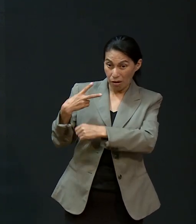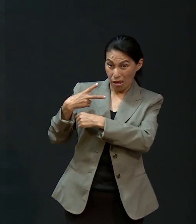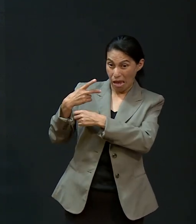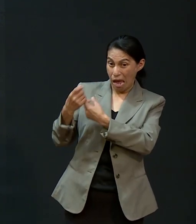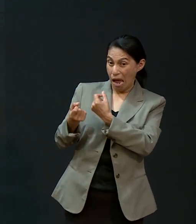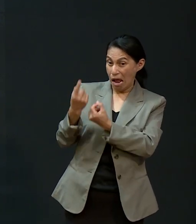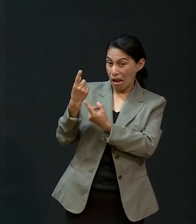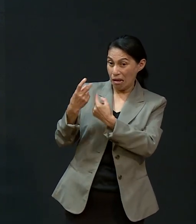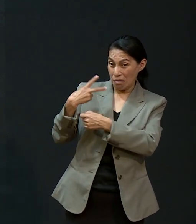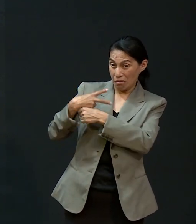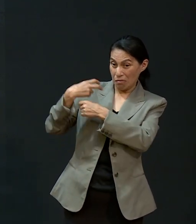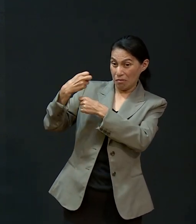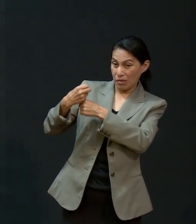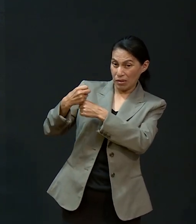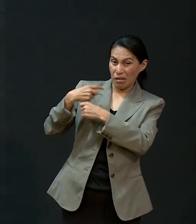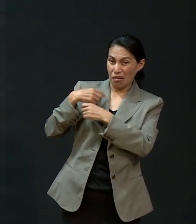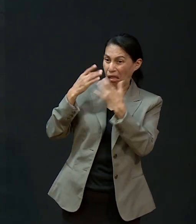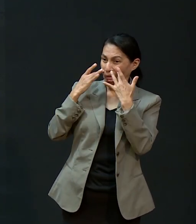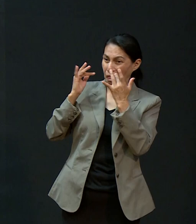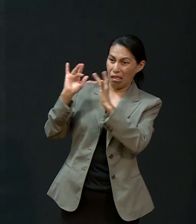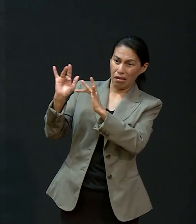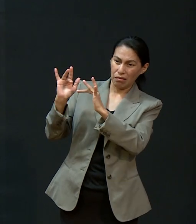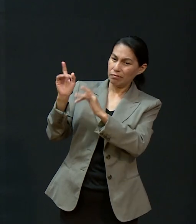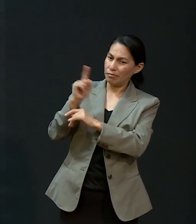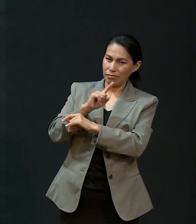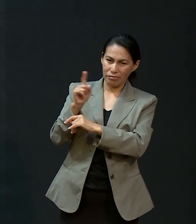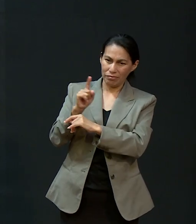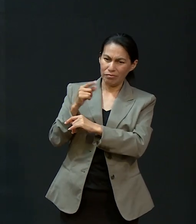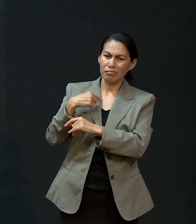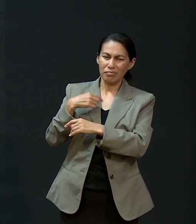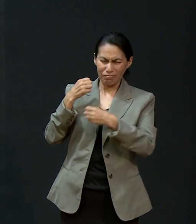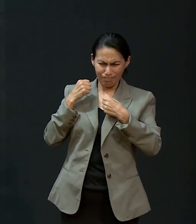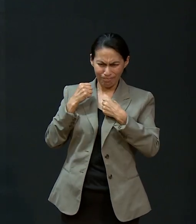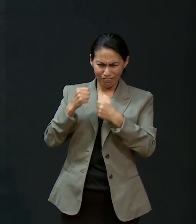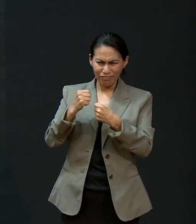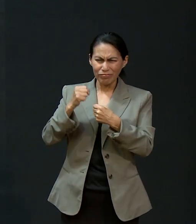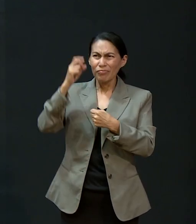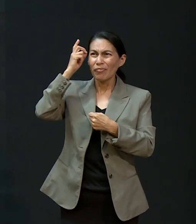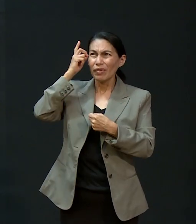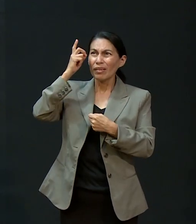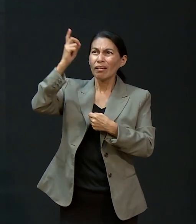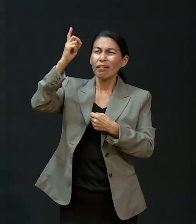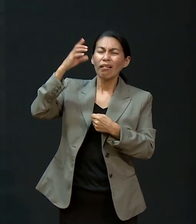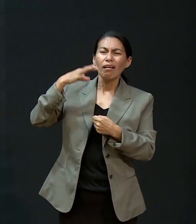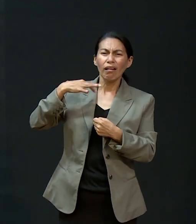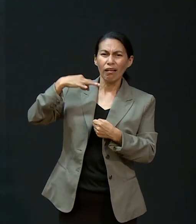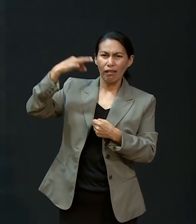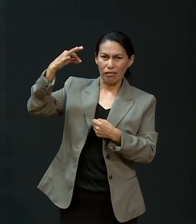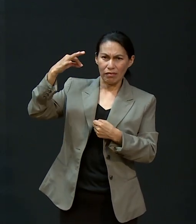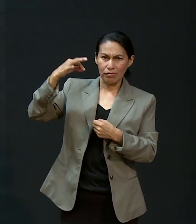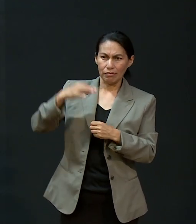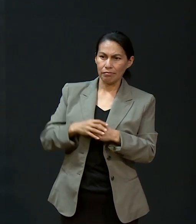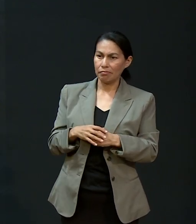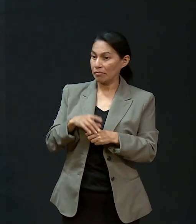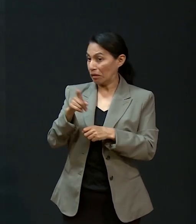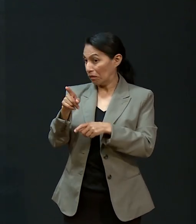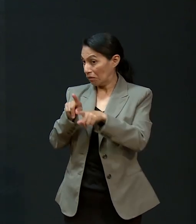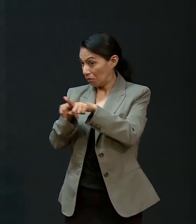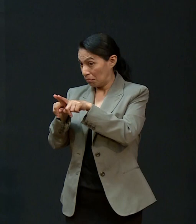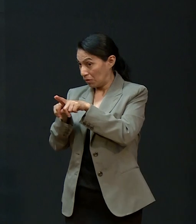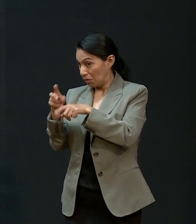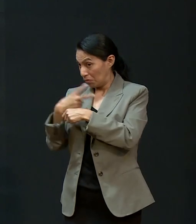no voy a rechazar una invitación porque yo sé que es de Dios para mí, no es